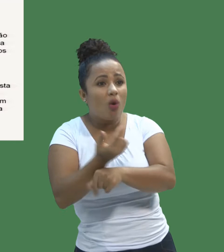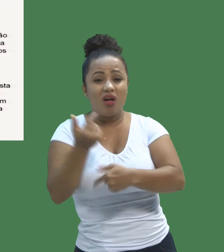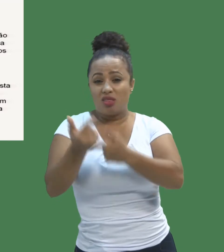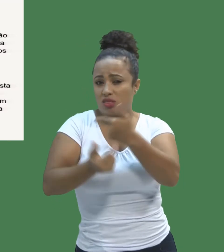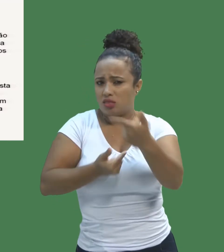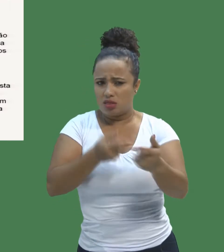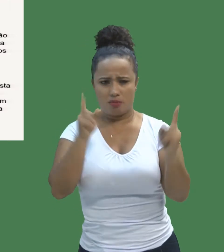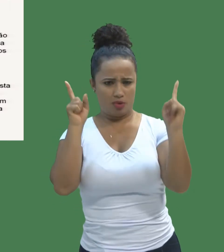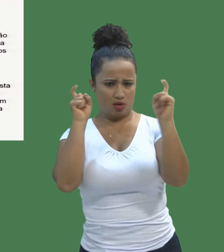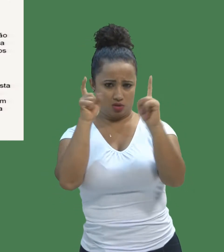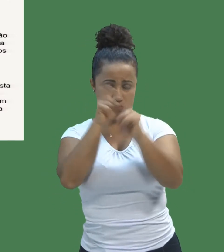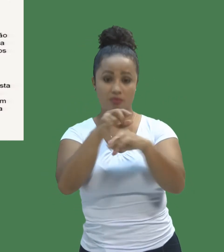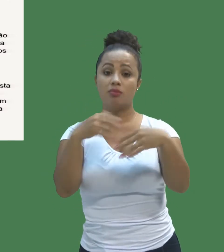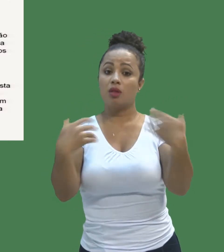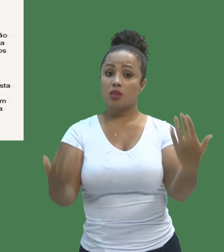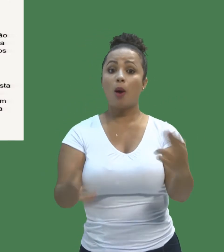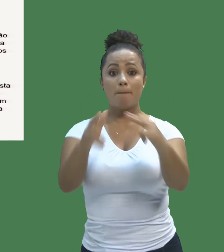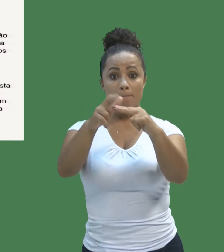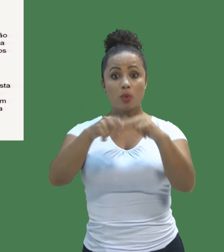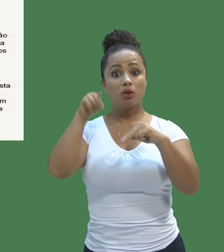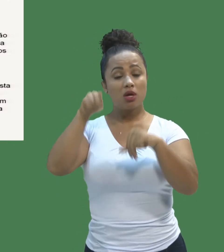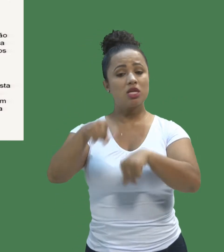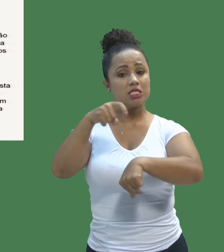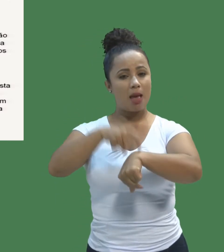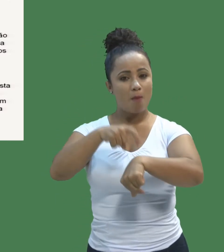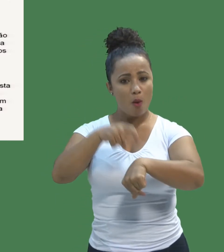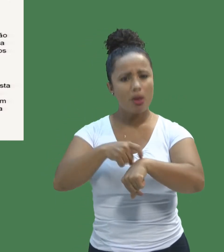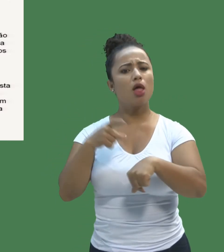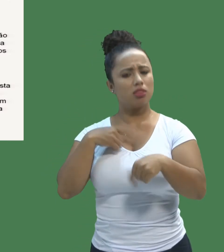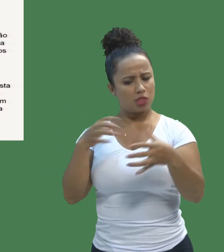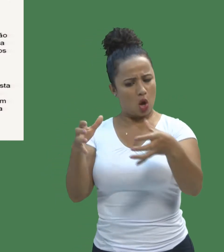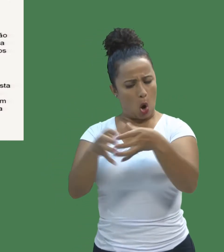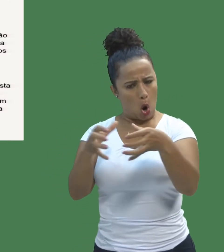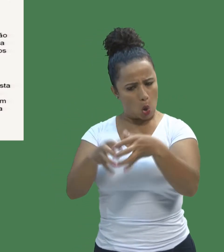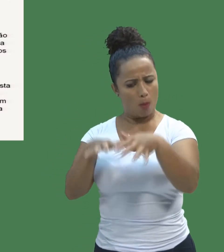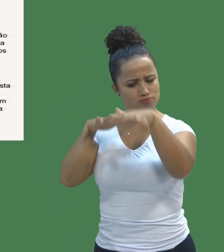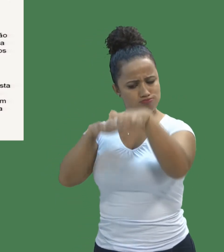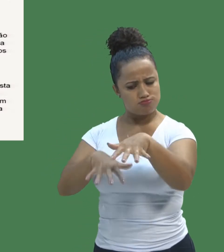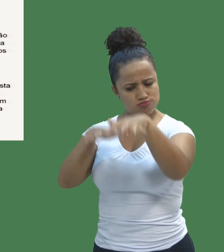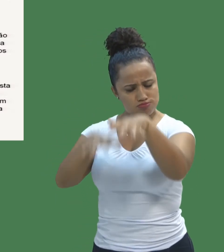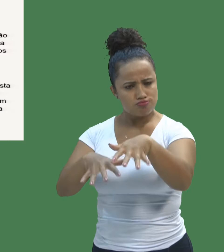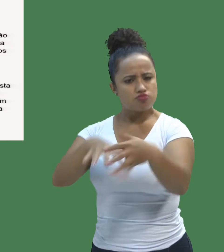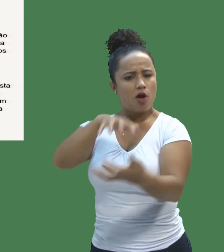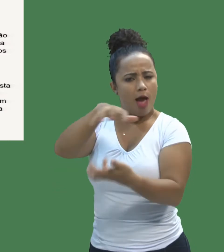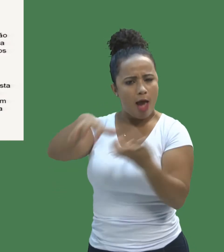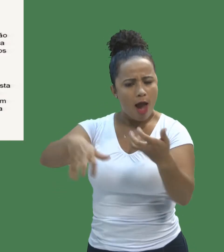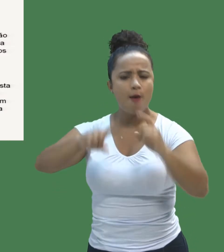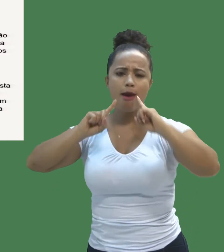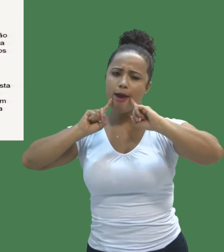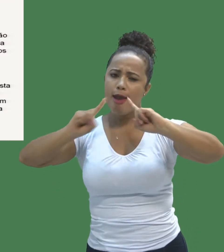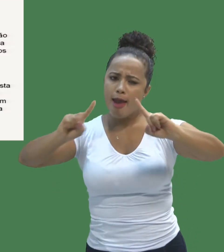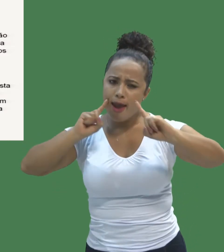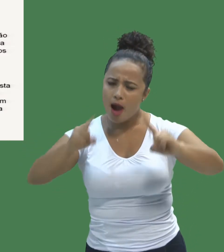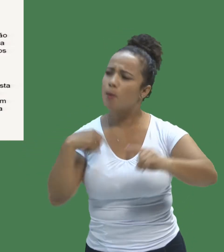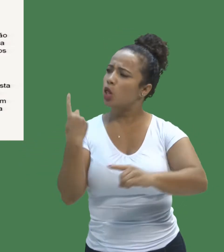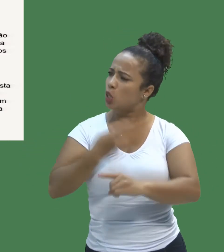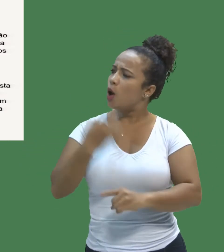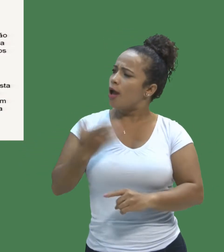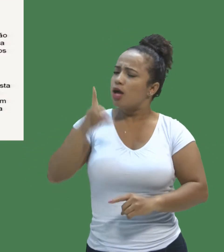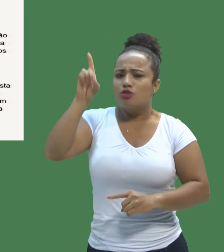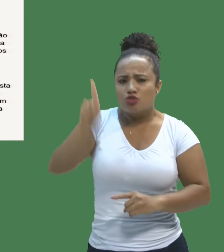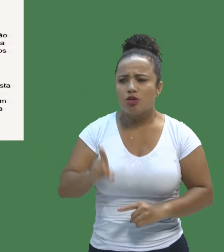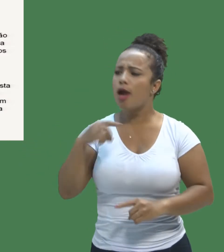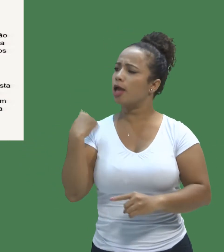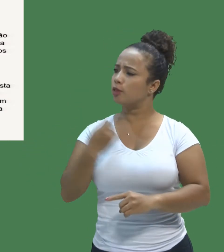por casa própria, por escola de qualidade para seus filhos. Neste momento, o bater de